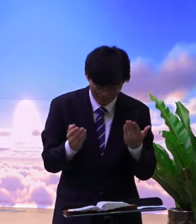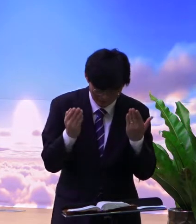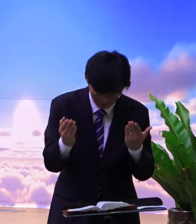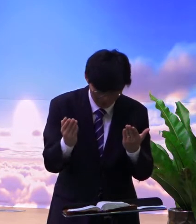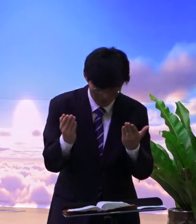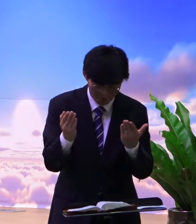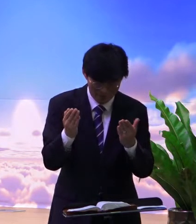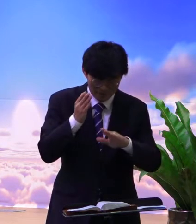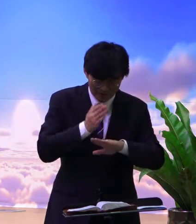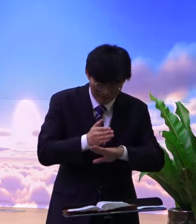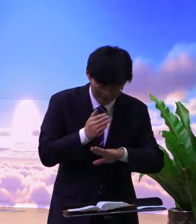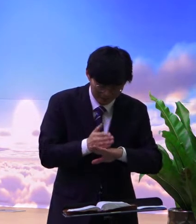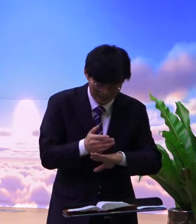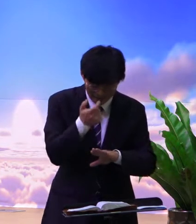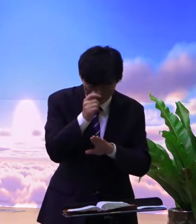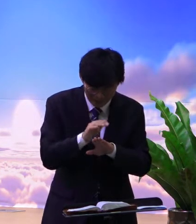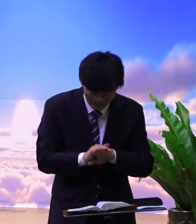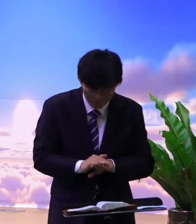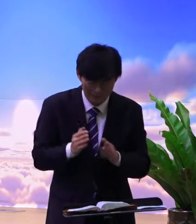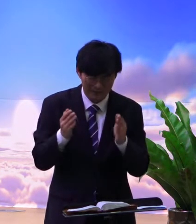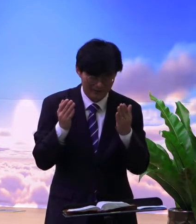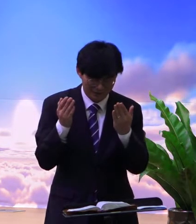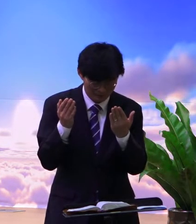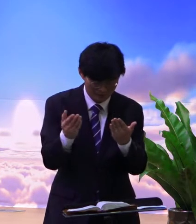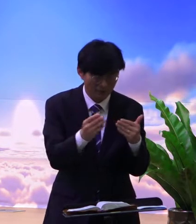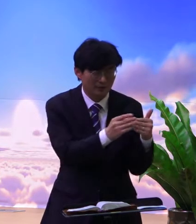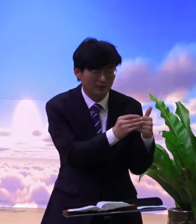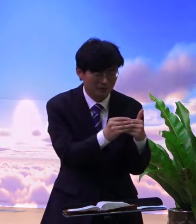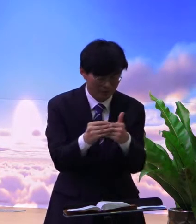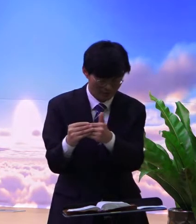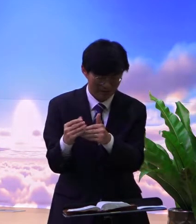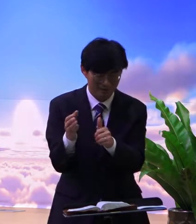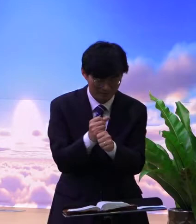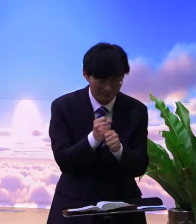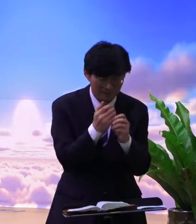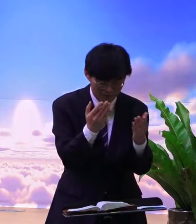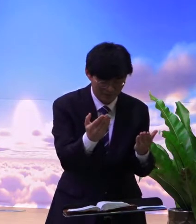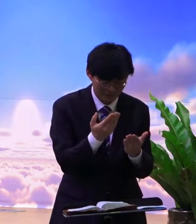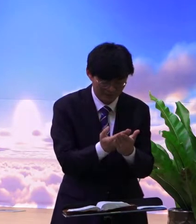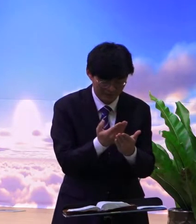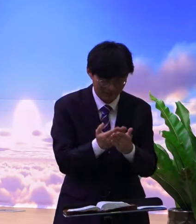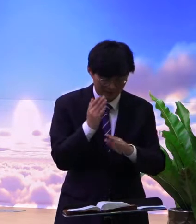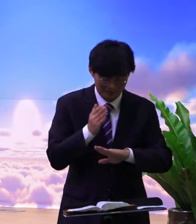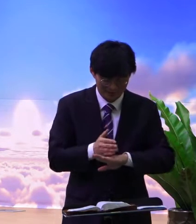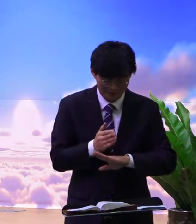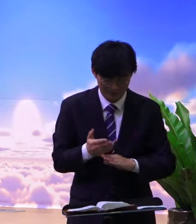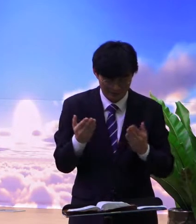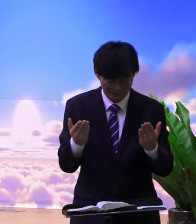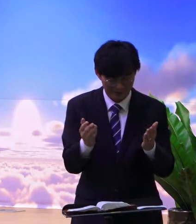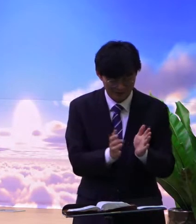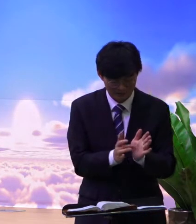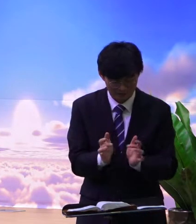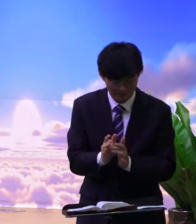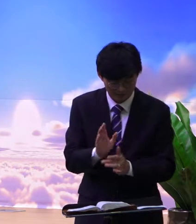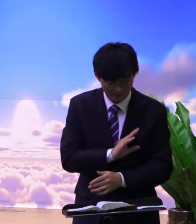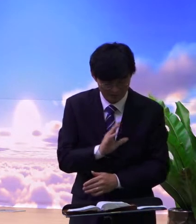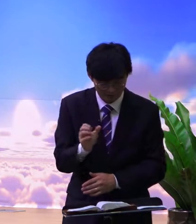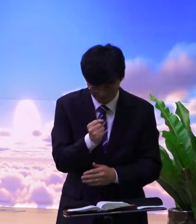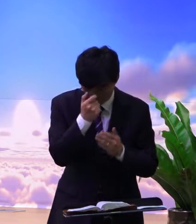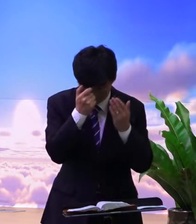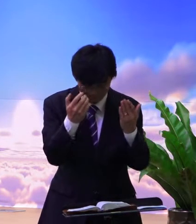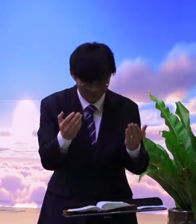감사하고 주님을 예배하는 삶 되게 인도하여 주시옵소서. 감사드리며 예수님의 이름으로